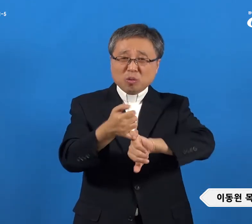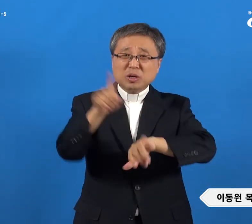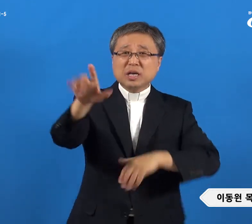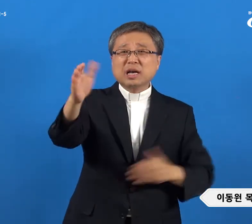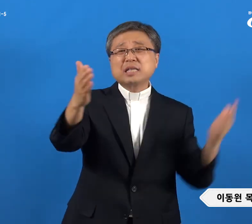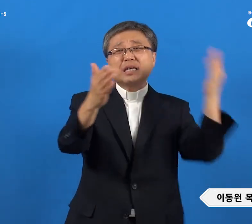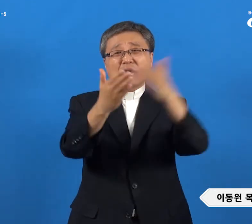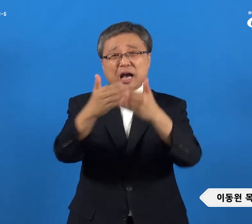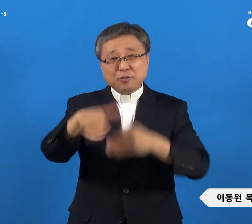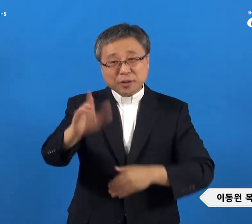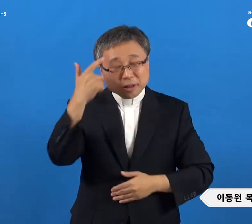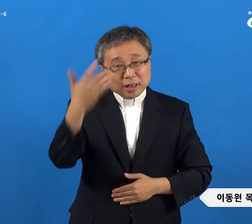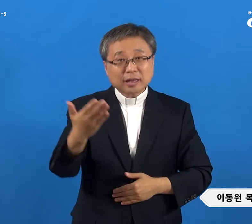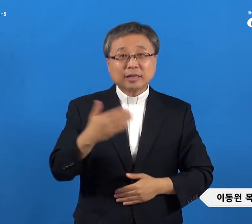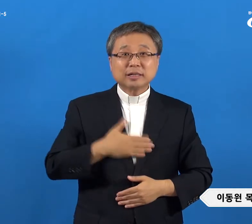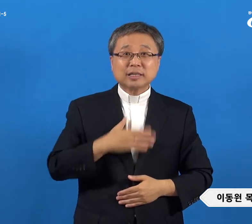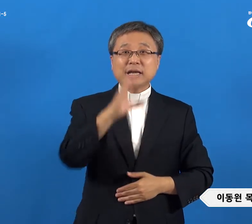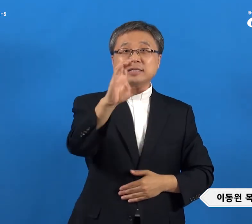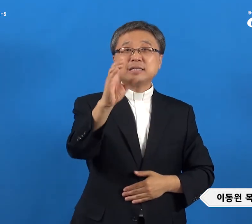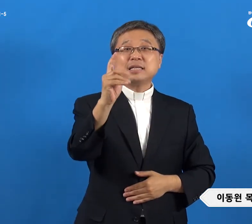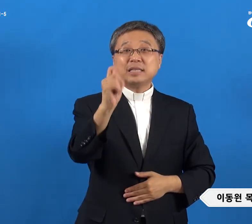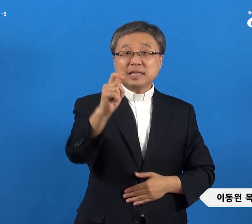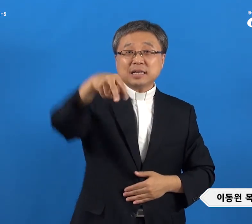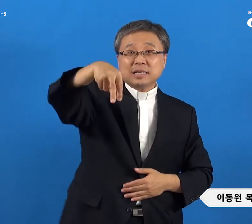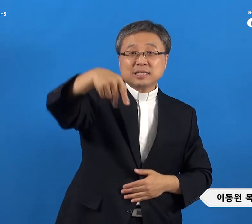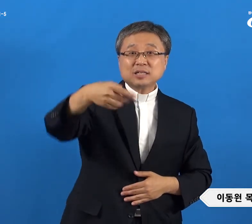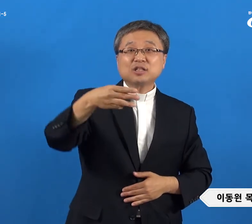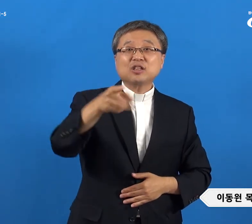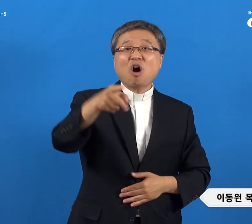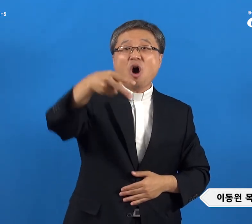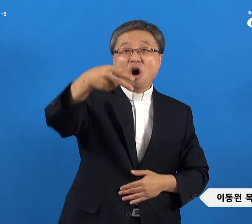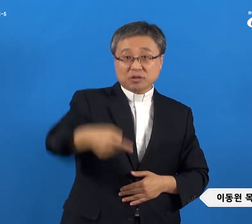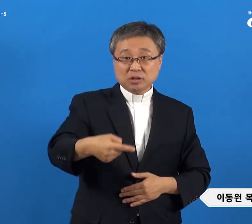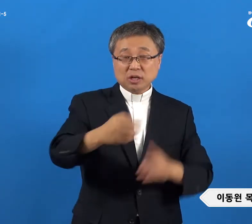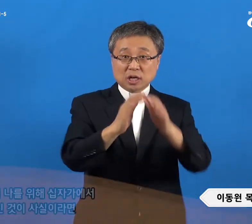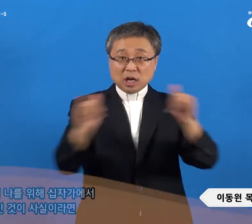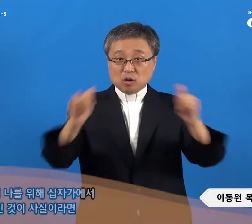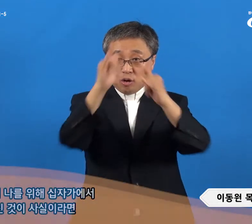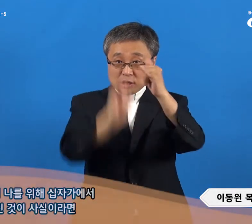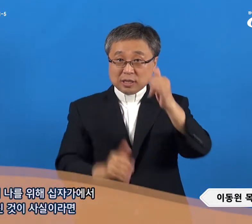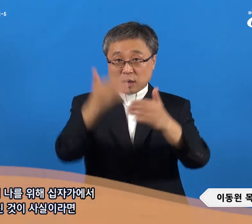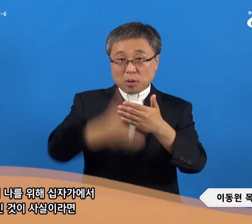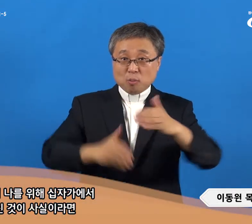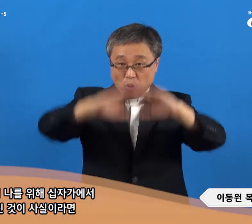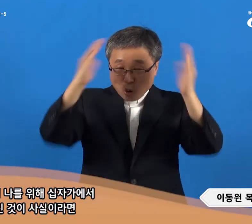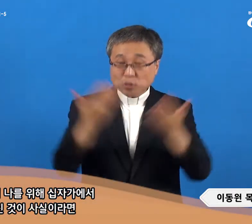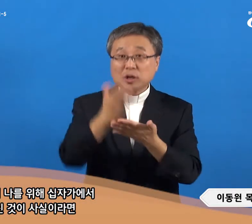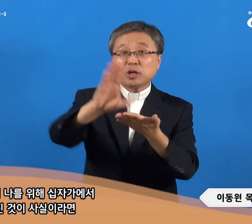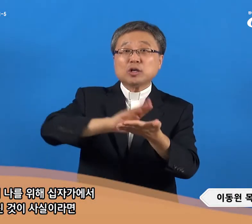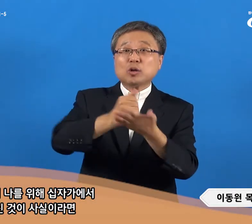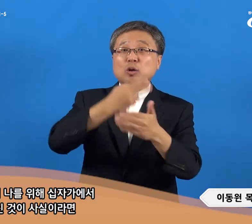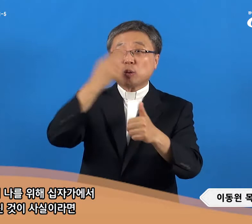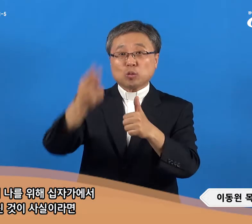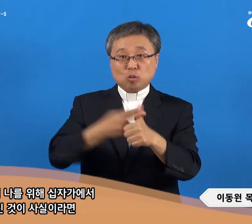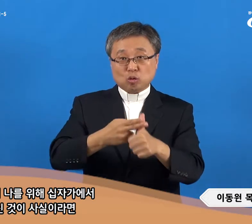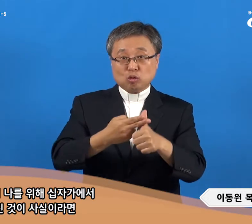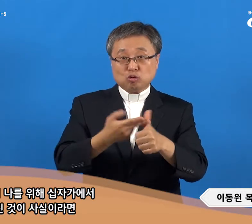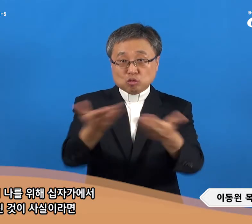하느냐고. 그때 C.T. 스타트는 인류 역사에 남을 모든 크리스찬들을 도전하는 위대한 명언을